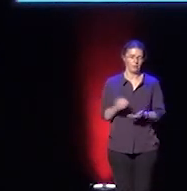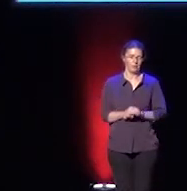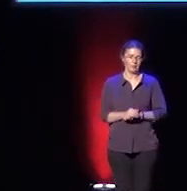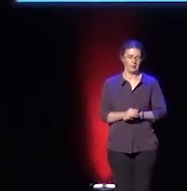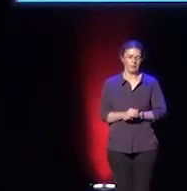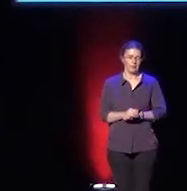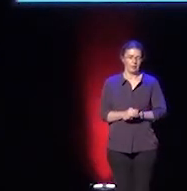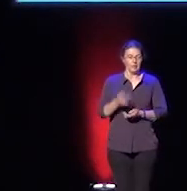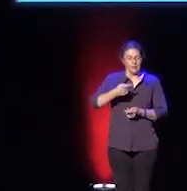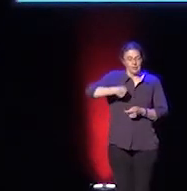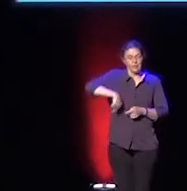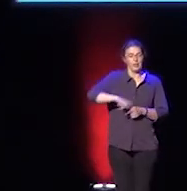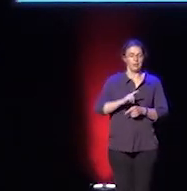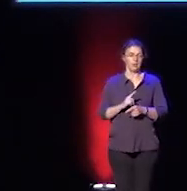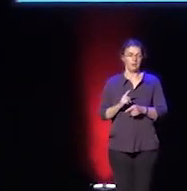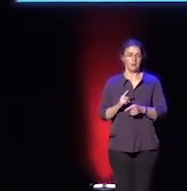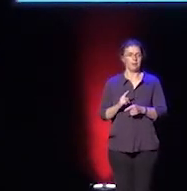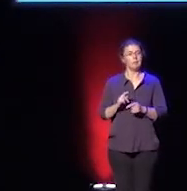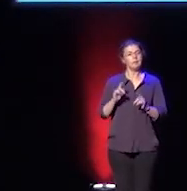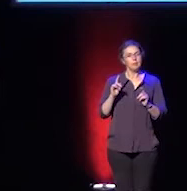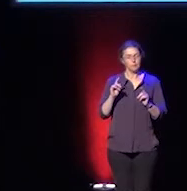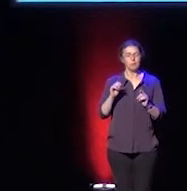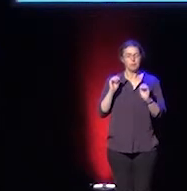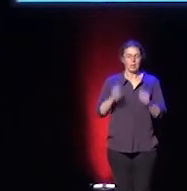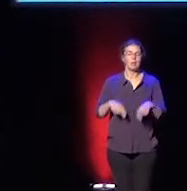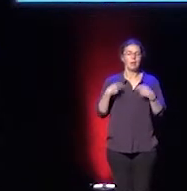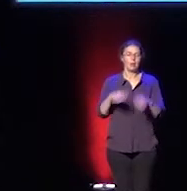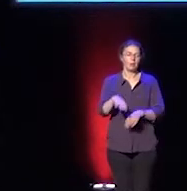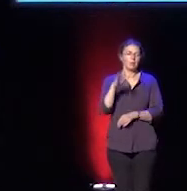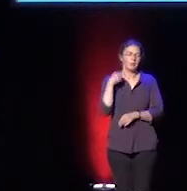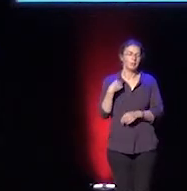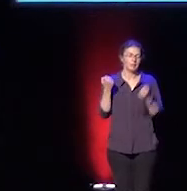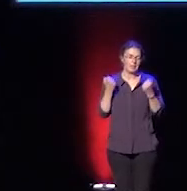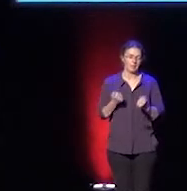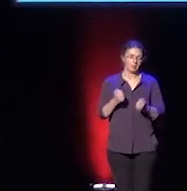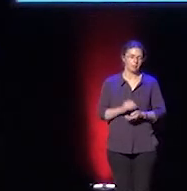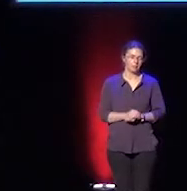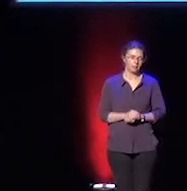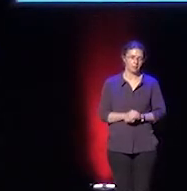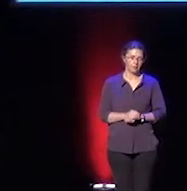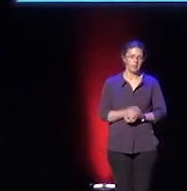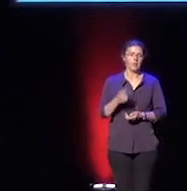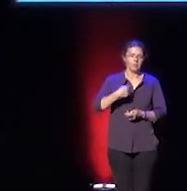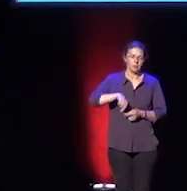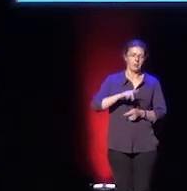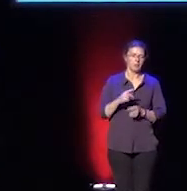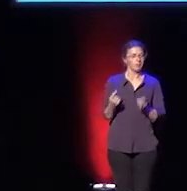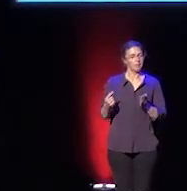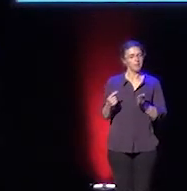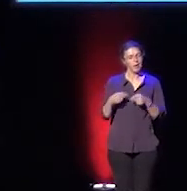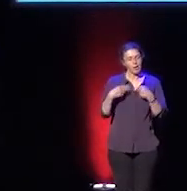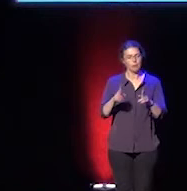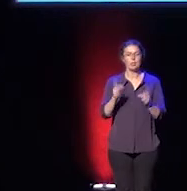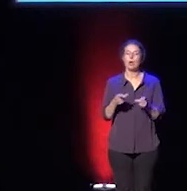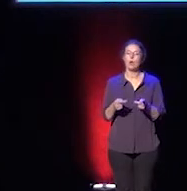zukommen. Wir werden Antworten finden, da bin ich ganz sicher. Und wir werden diese Antworten auch